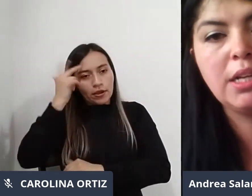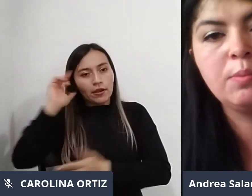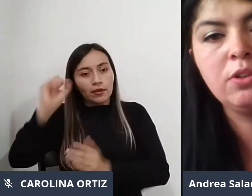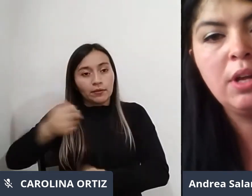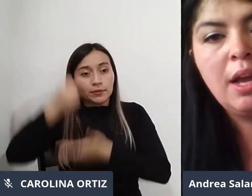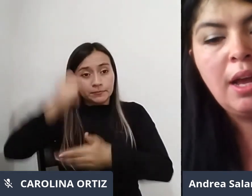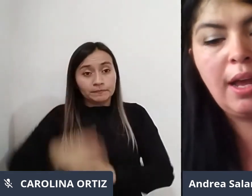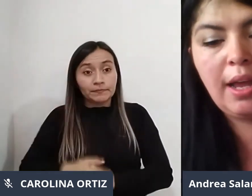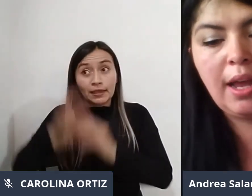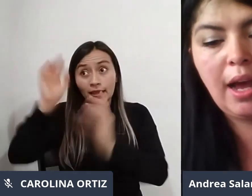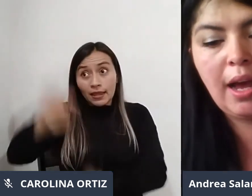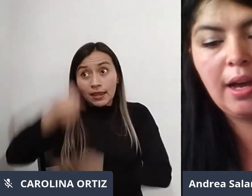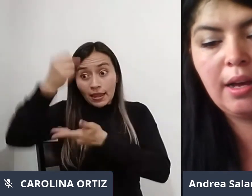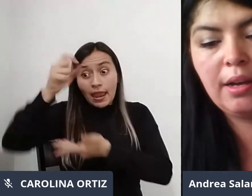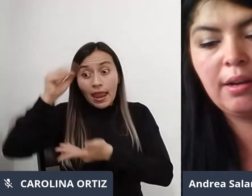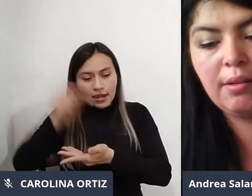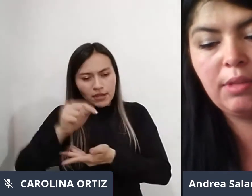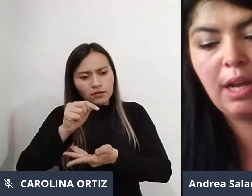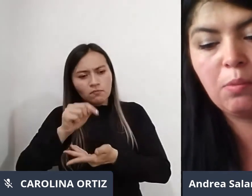del capitalismo